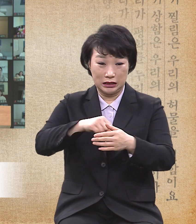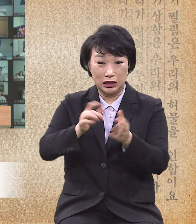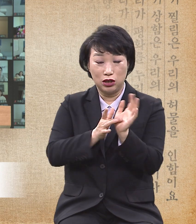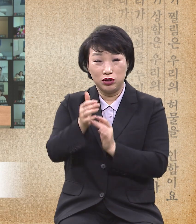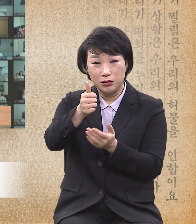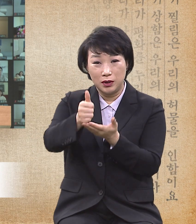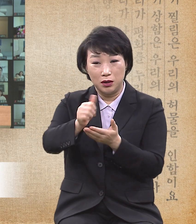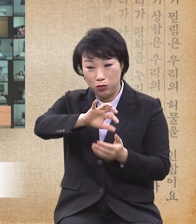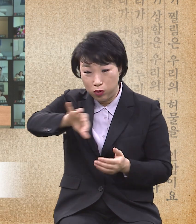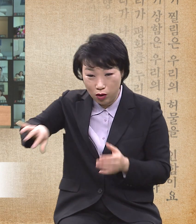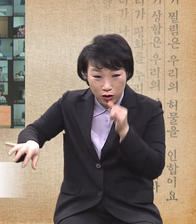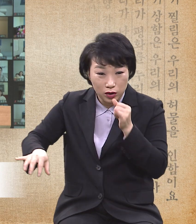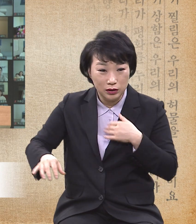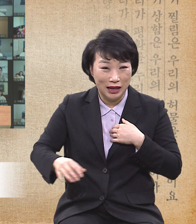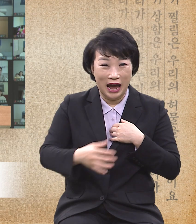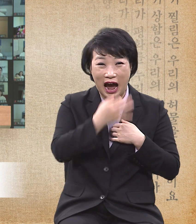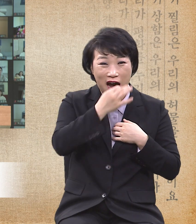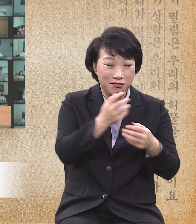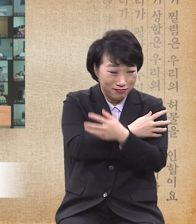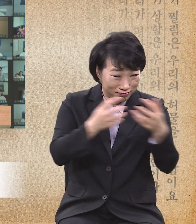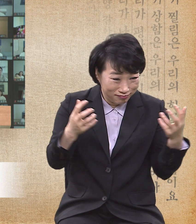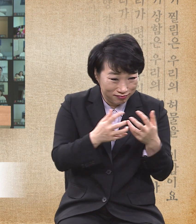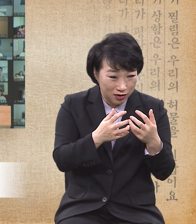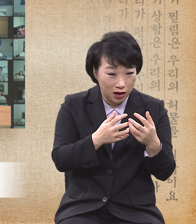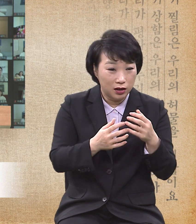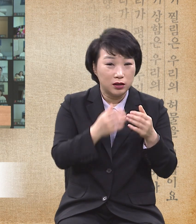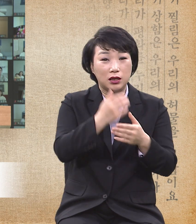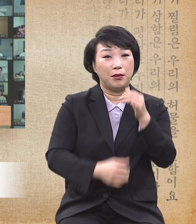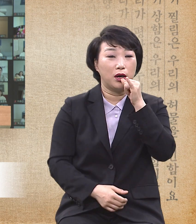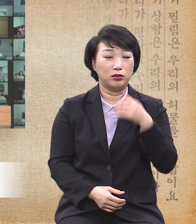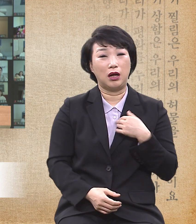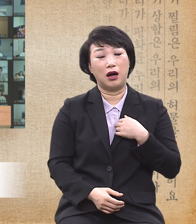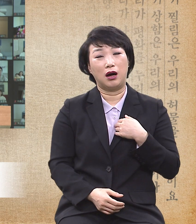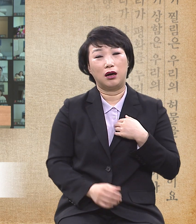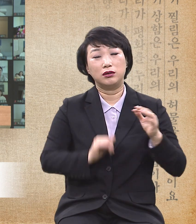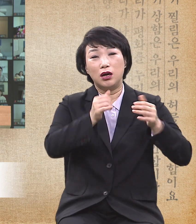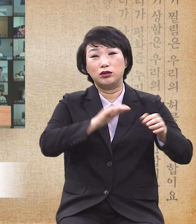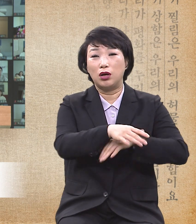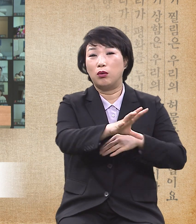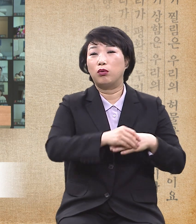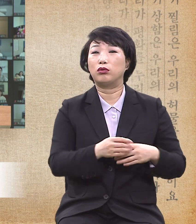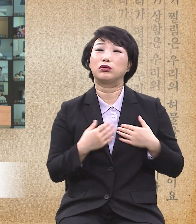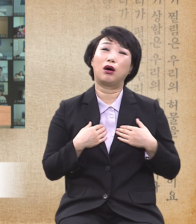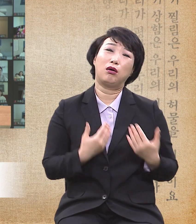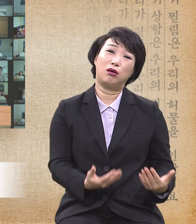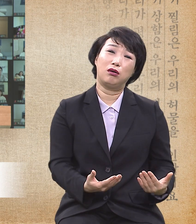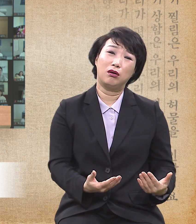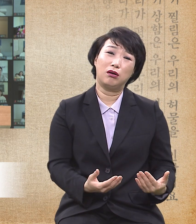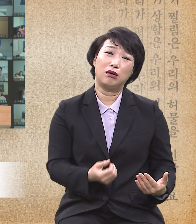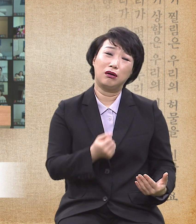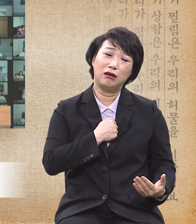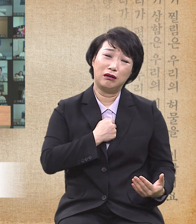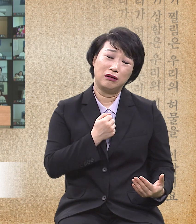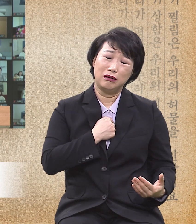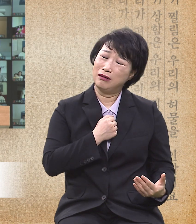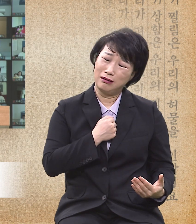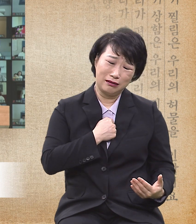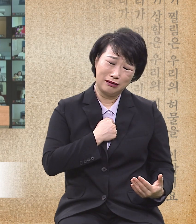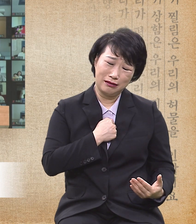간 곳 없고 내 정욕만 덩그러니 남아서 세속화되어 있던가. 얼마나